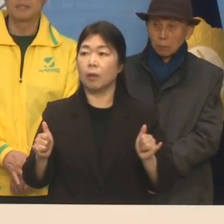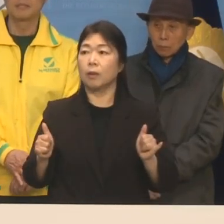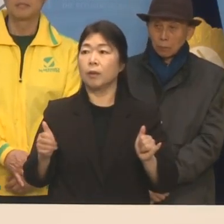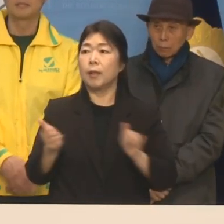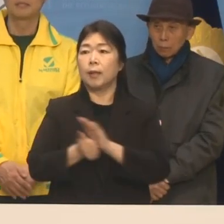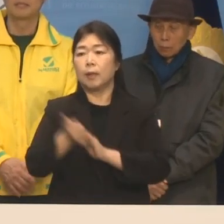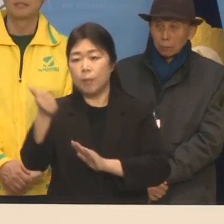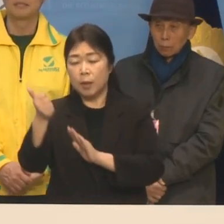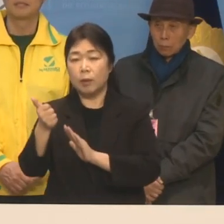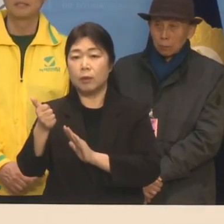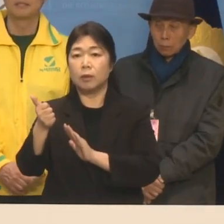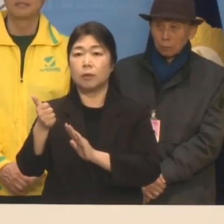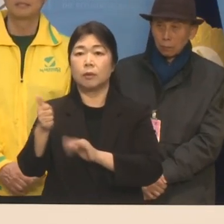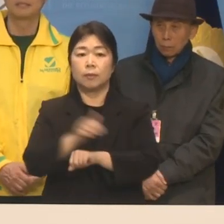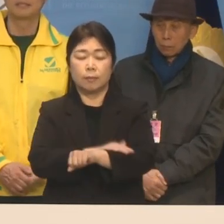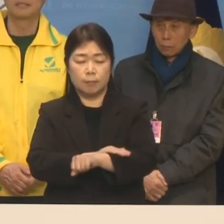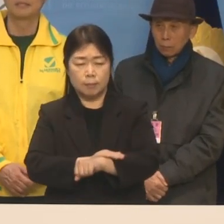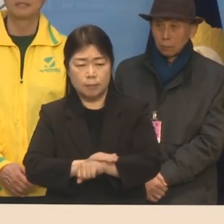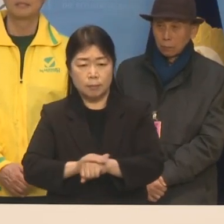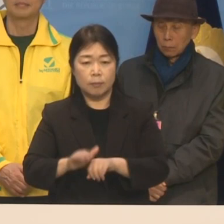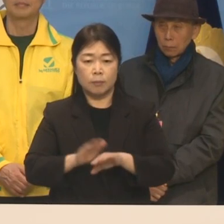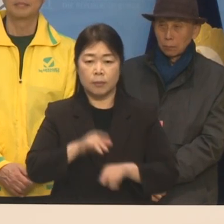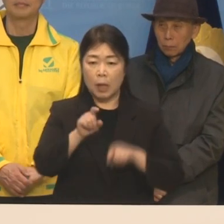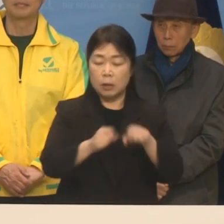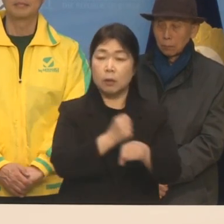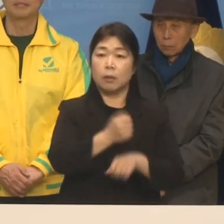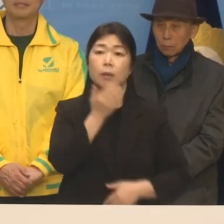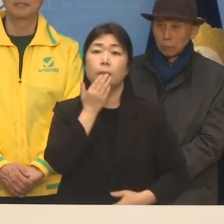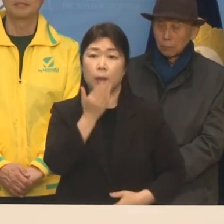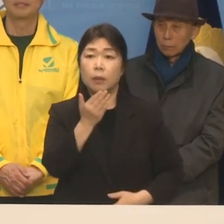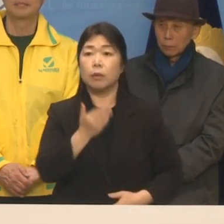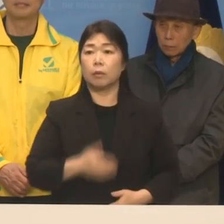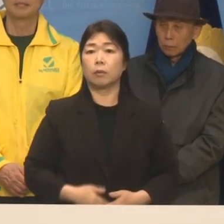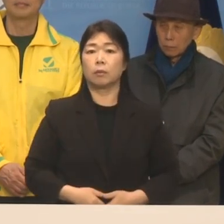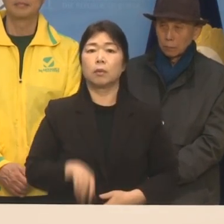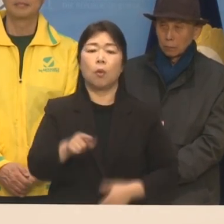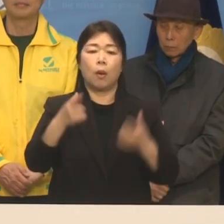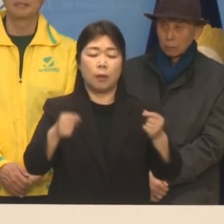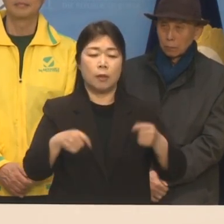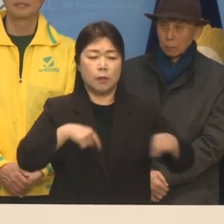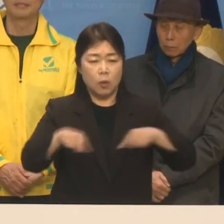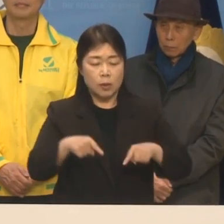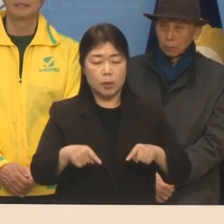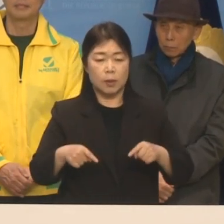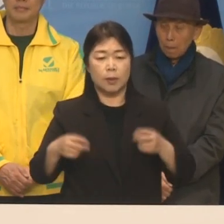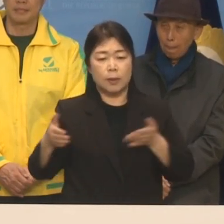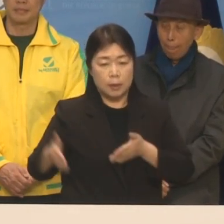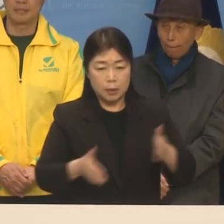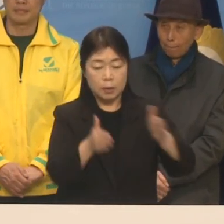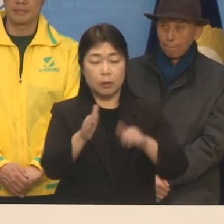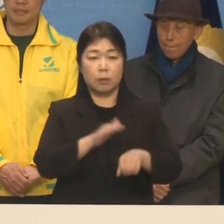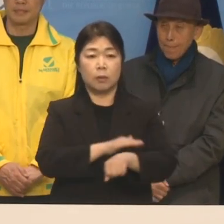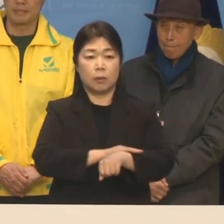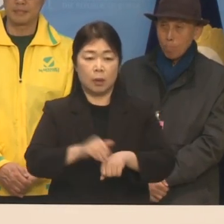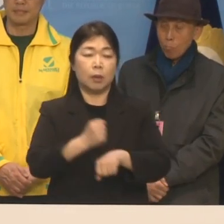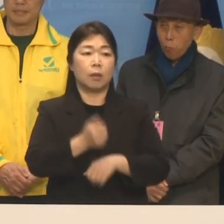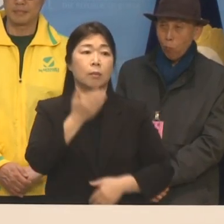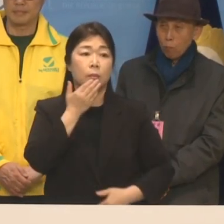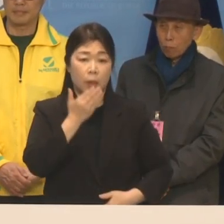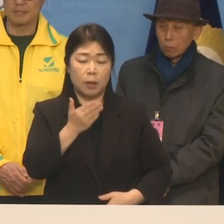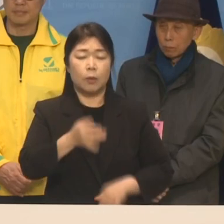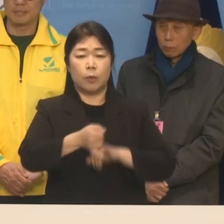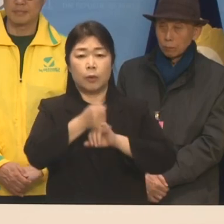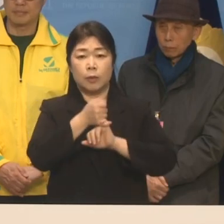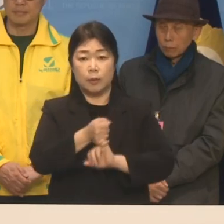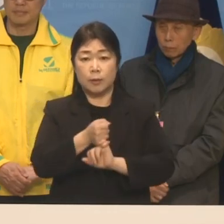희망을 잘 실천할 수 있는 그러한 정치의 길을, 진보 정치의 길을 펴 나갈 것을